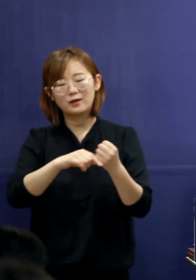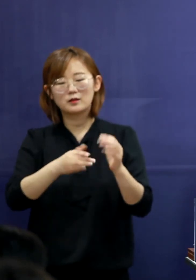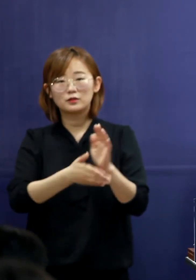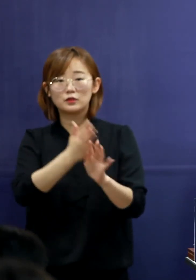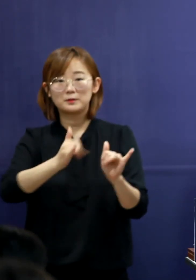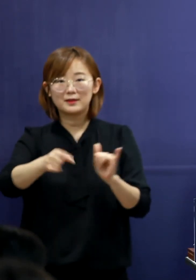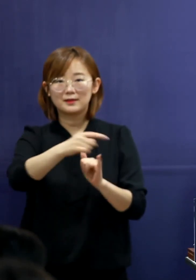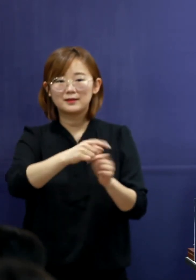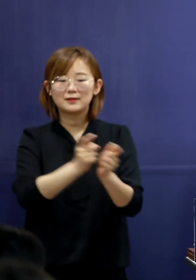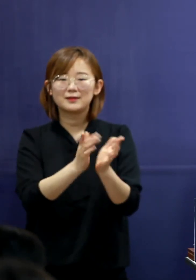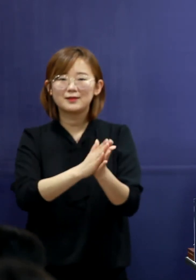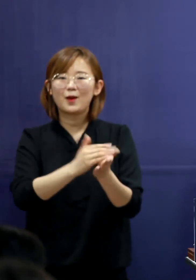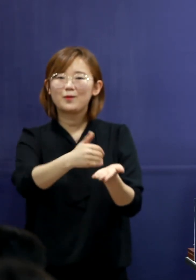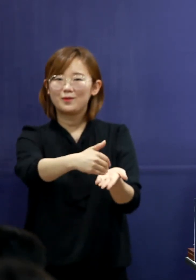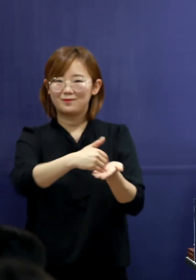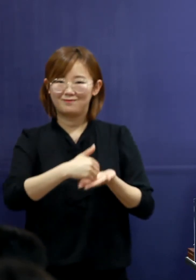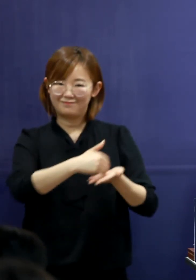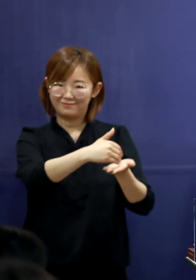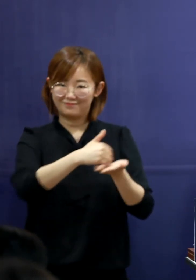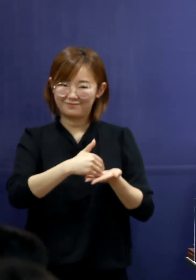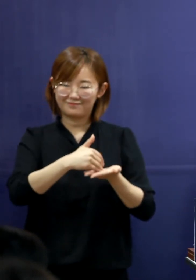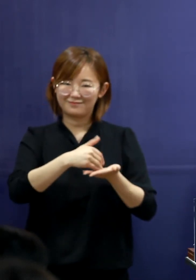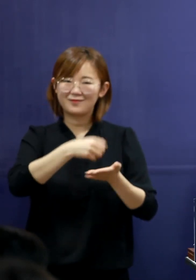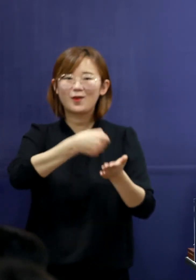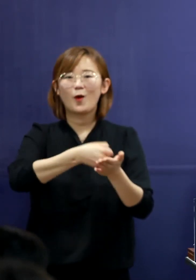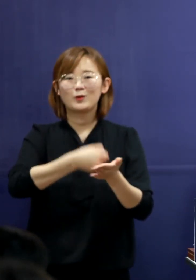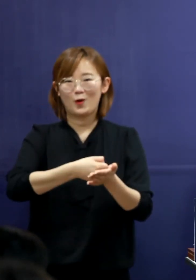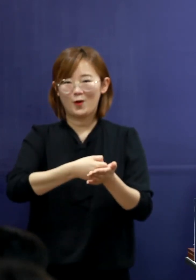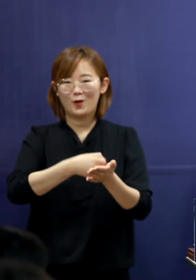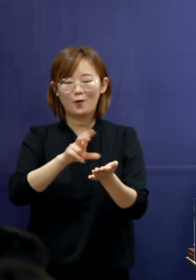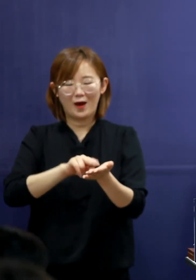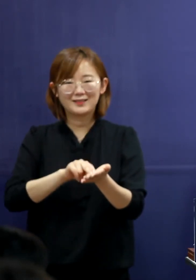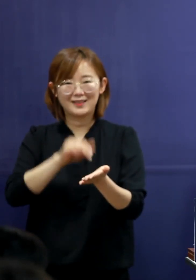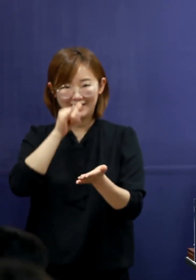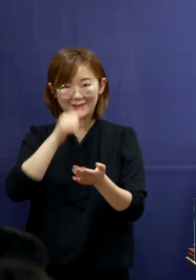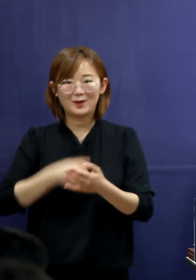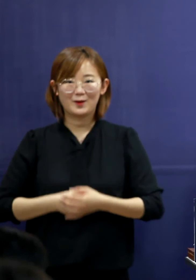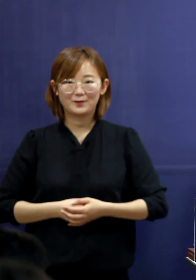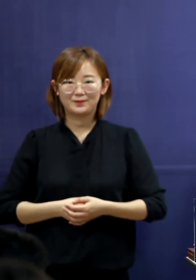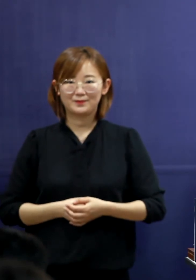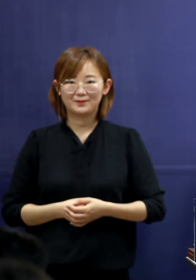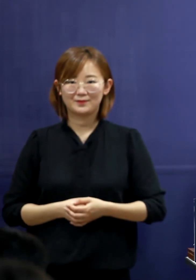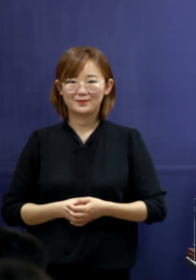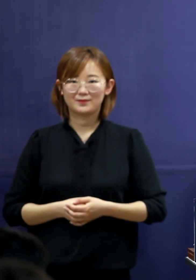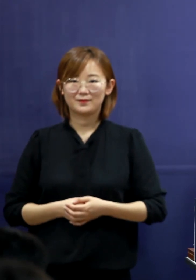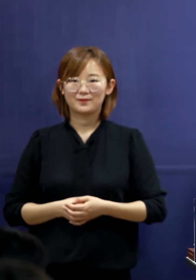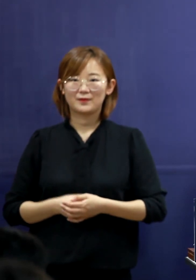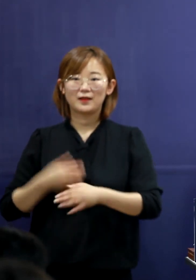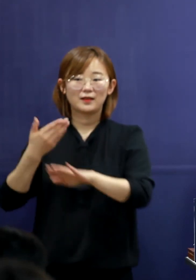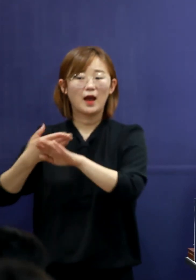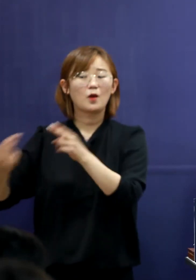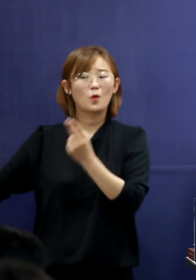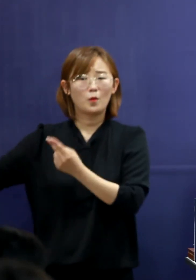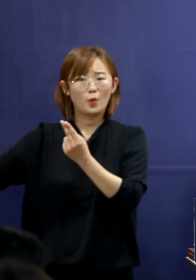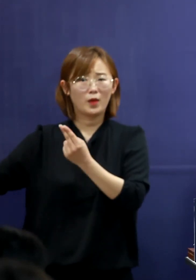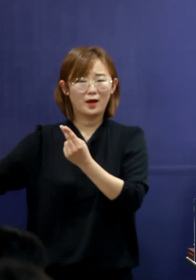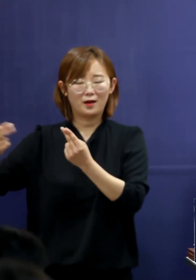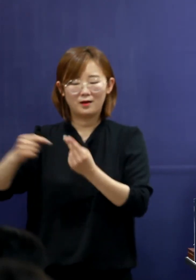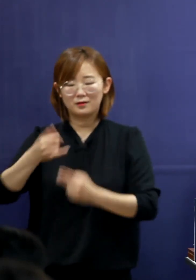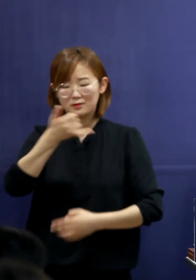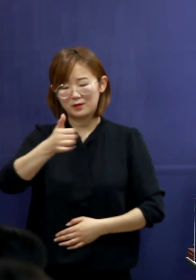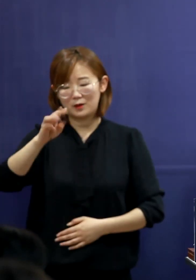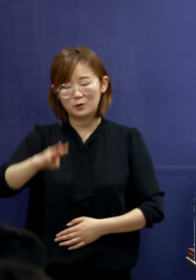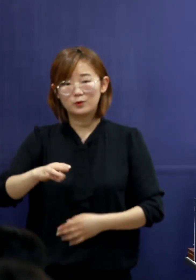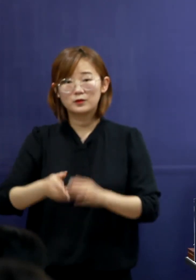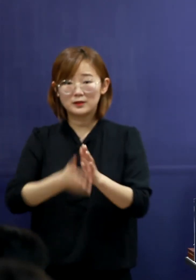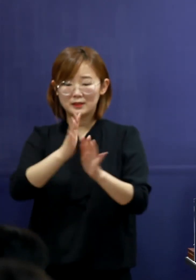다른 어떤 도시재생 사례에서도 볼 수 없을 정도로 주민이 주도적인 역할을 하고 있다는 것을